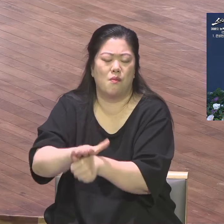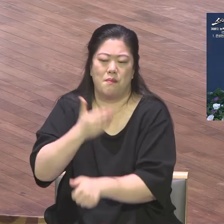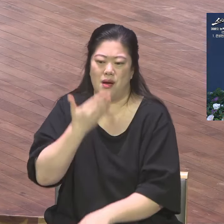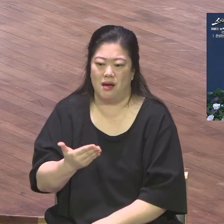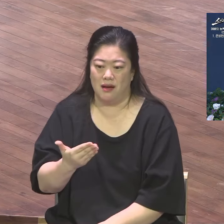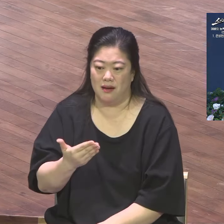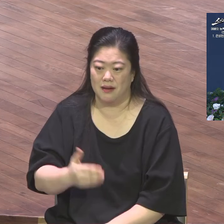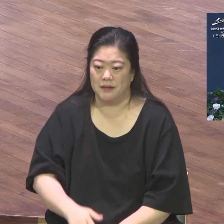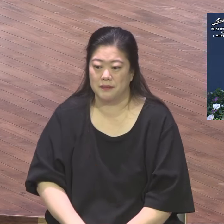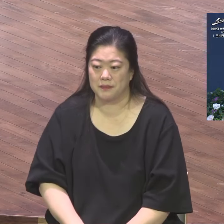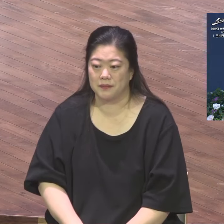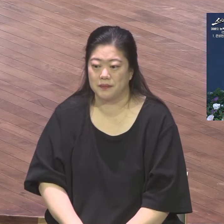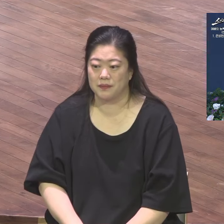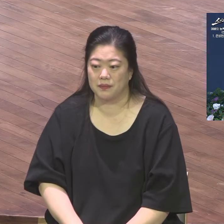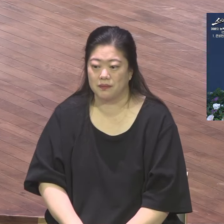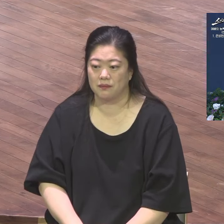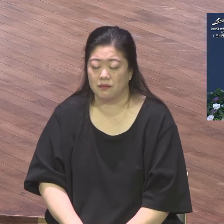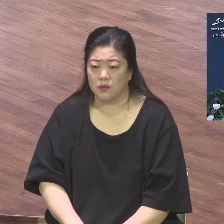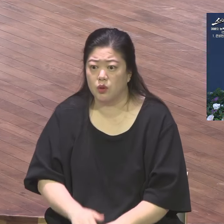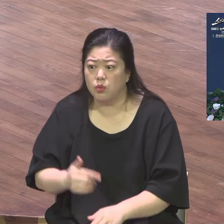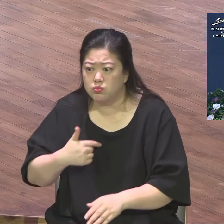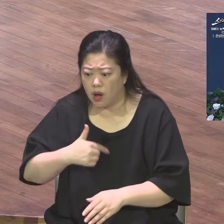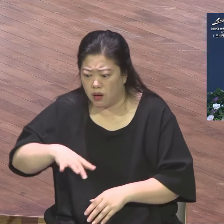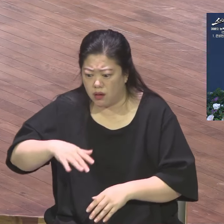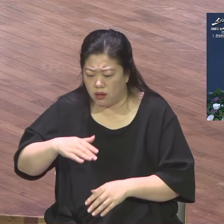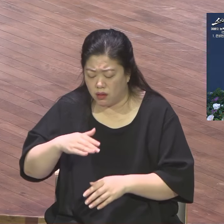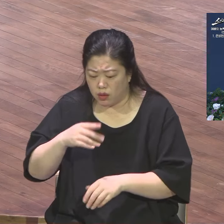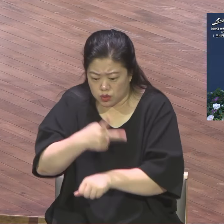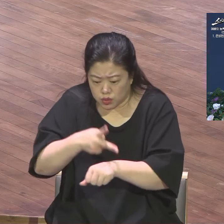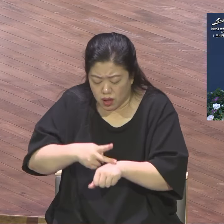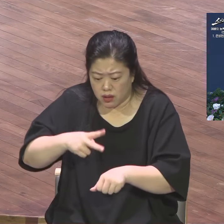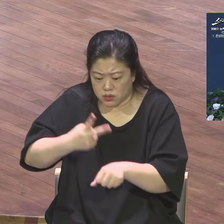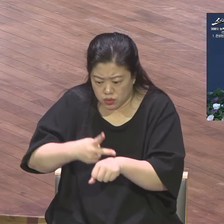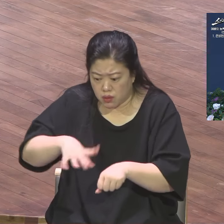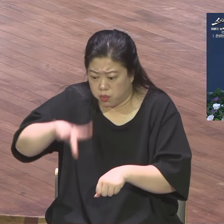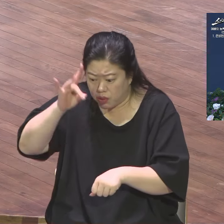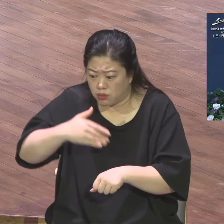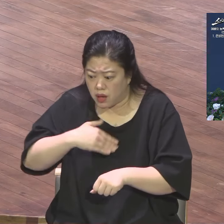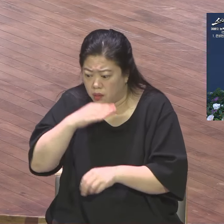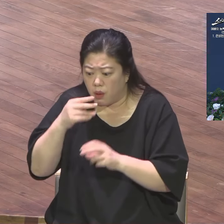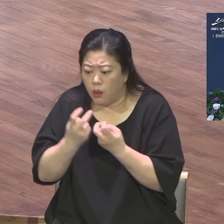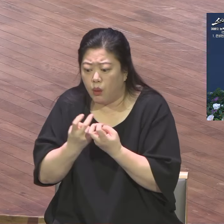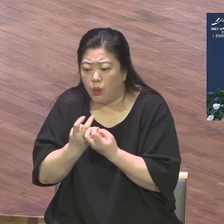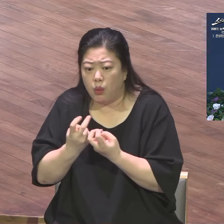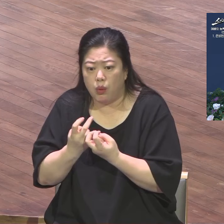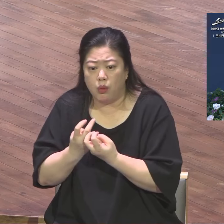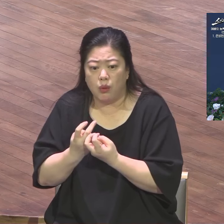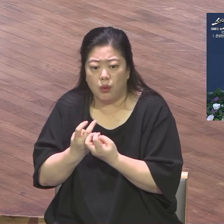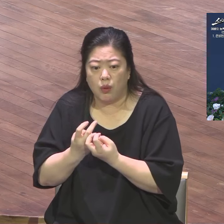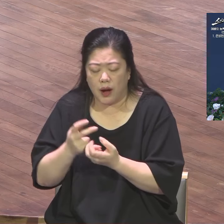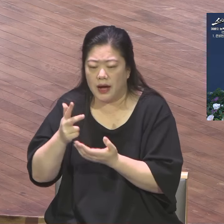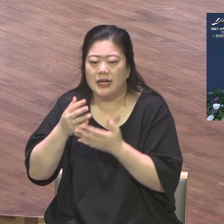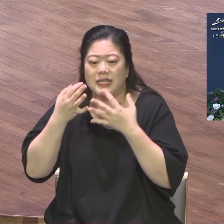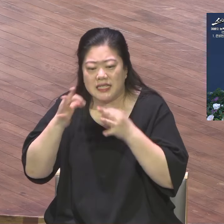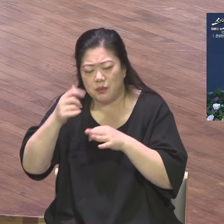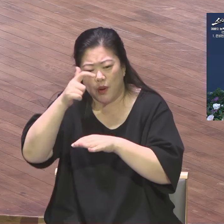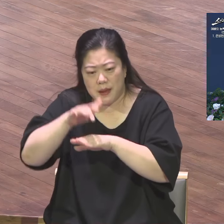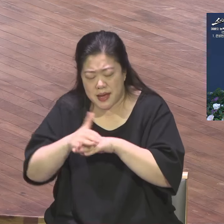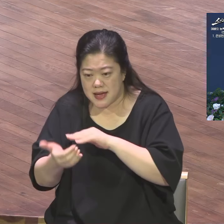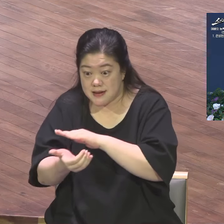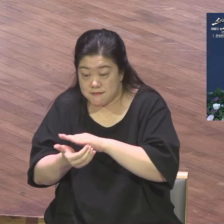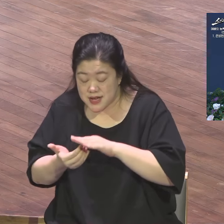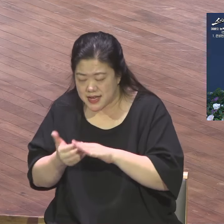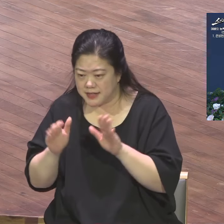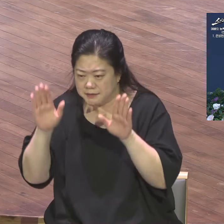통해서 올바른 기도 시험 갖추고, 어제 또 유목사님 그러는데 금요일은 축제를 합시다. 축제. 뭐 주일은 축제지만 금요일도 우리